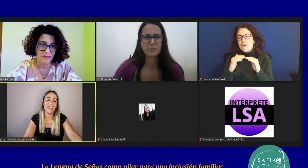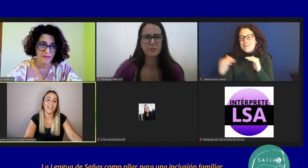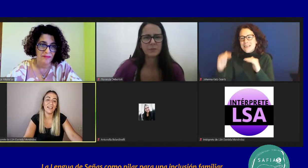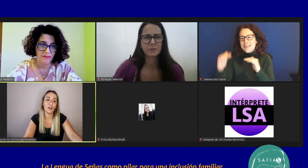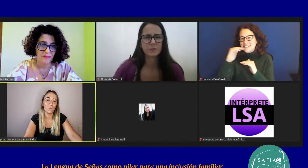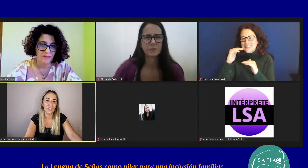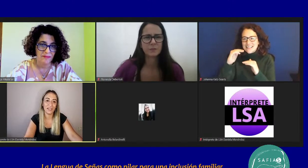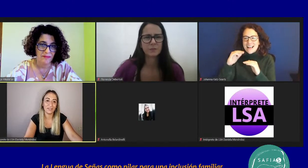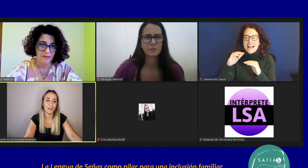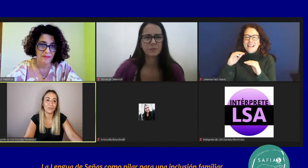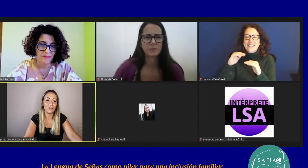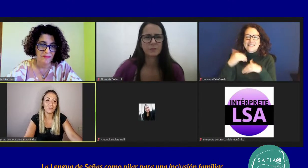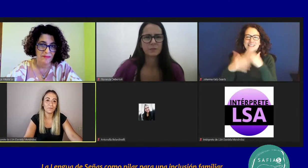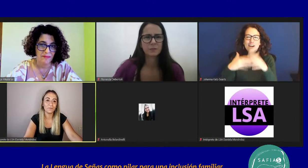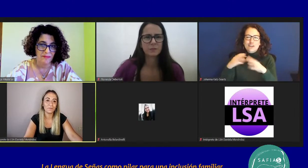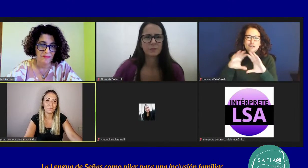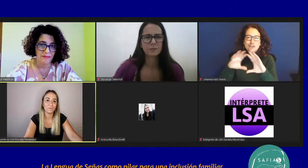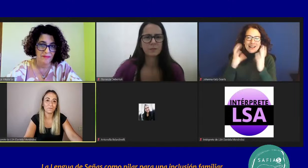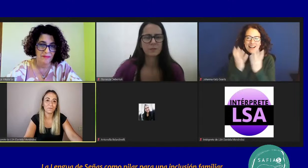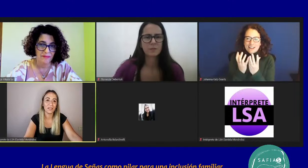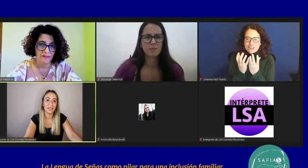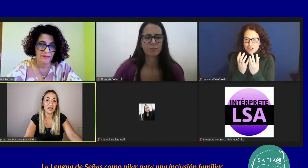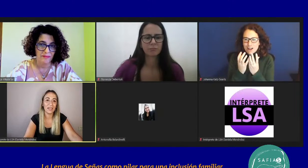Soy licenciada en comunicación